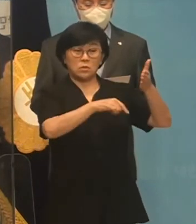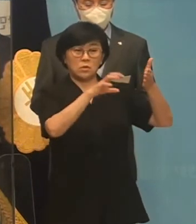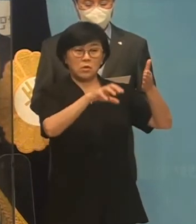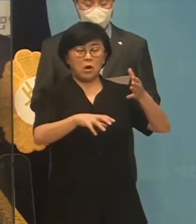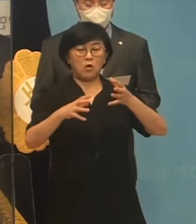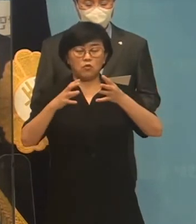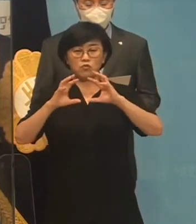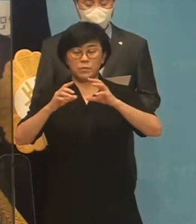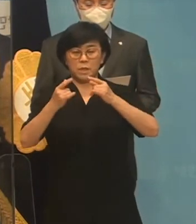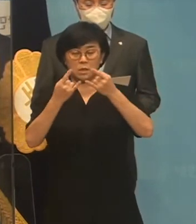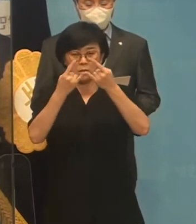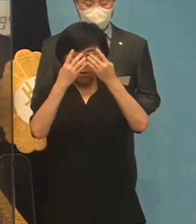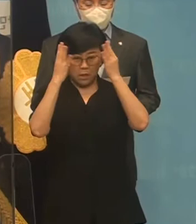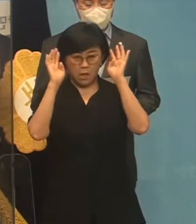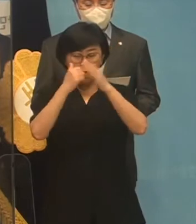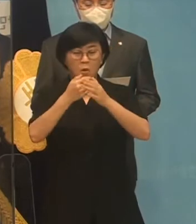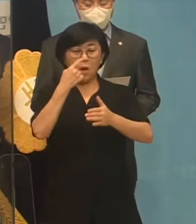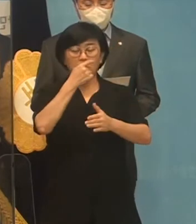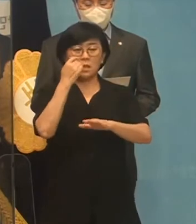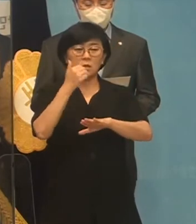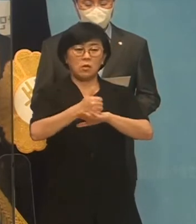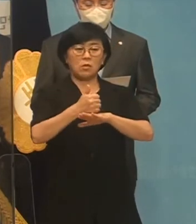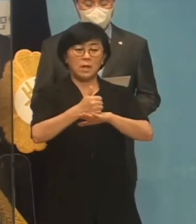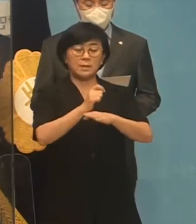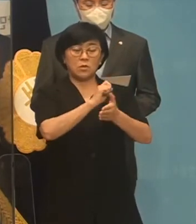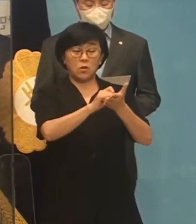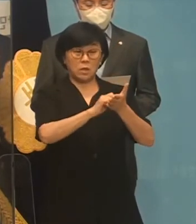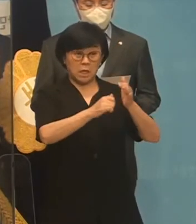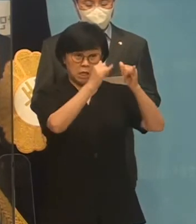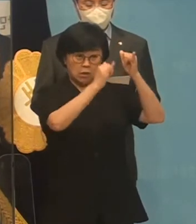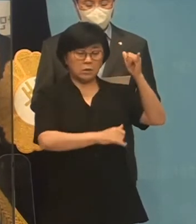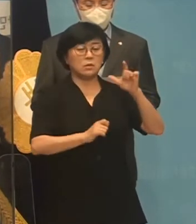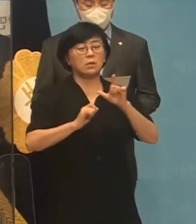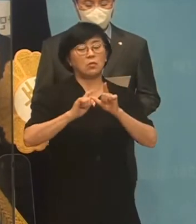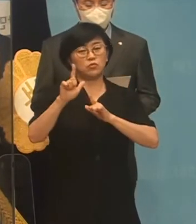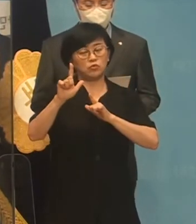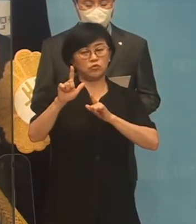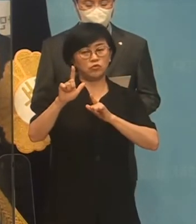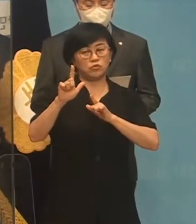국민대에 확인한 결과 김 씨가 적어낸 이력은 대부분